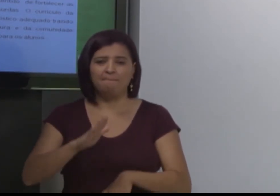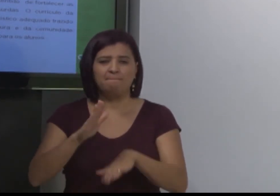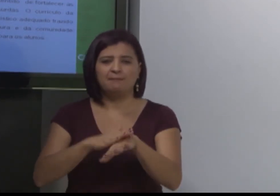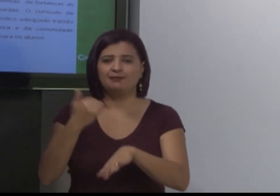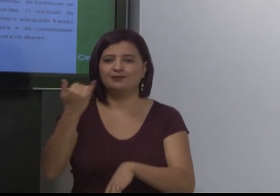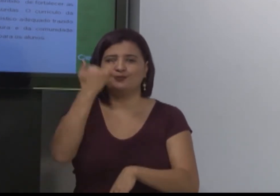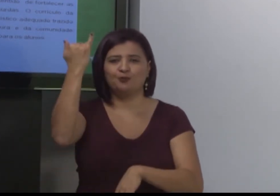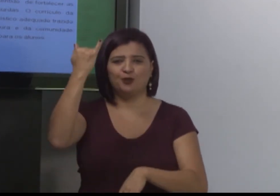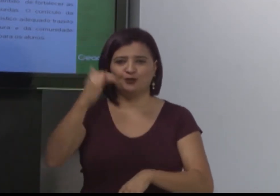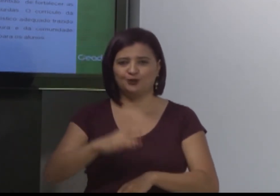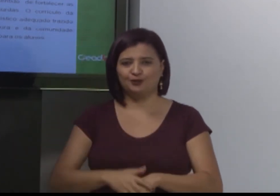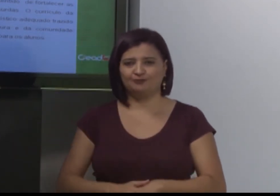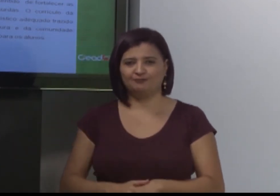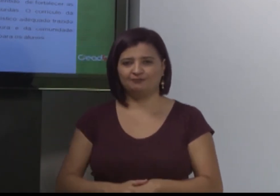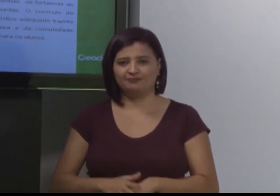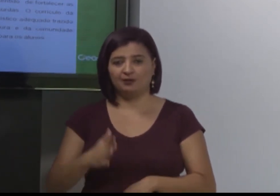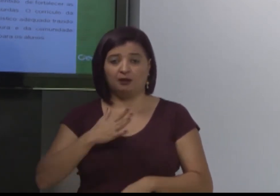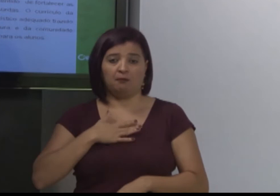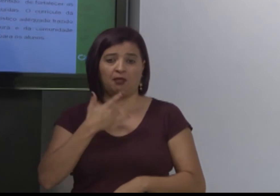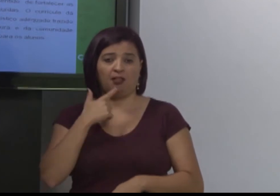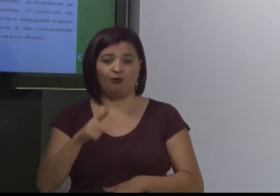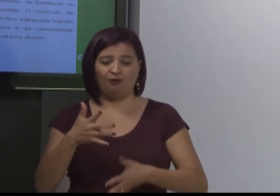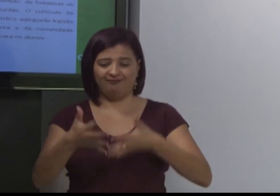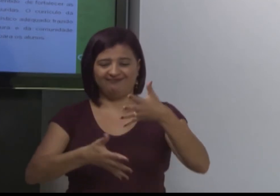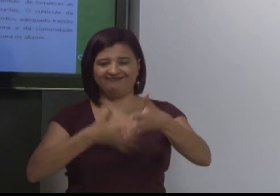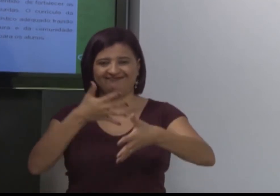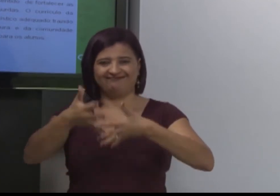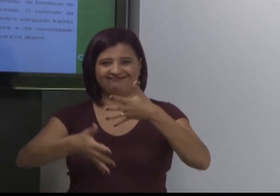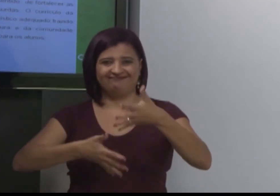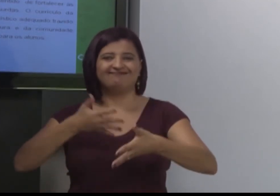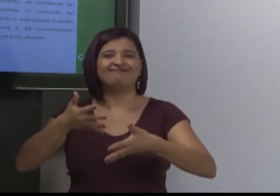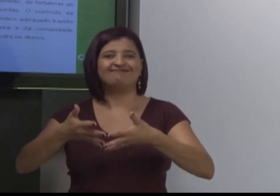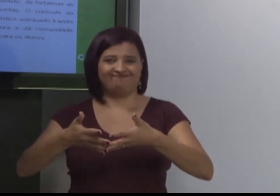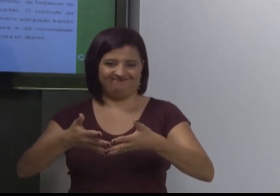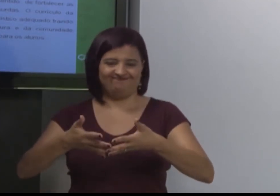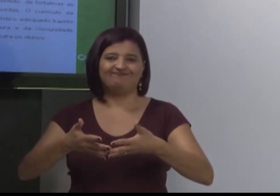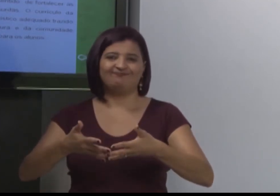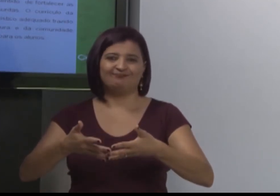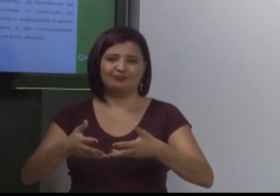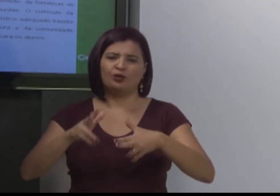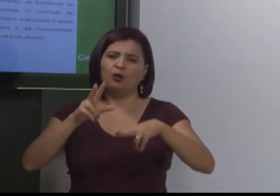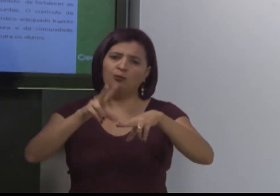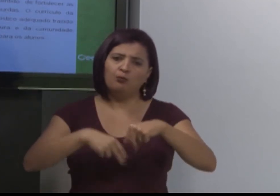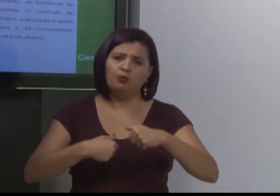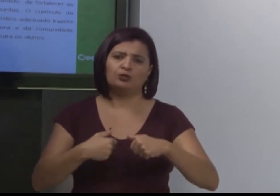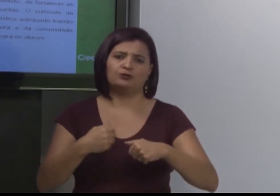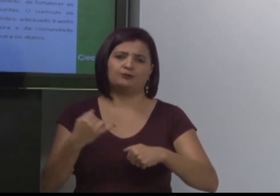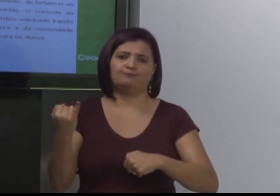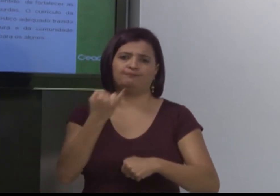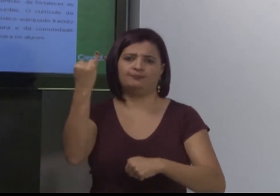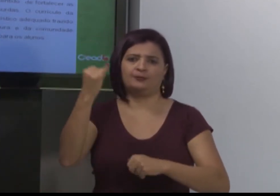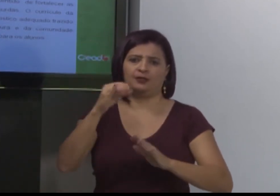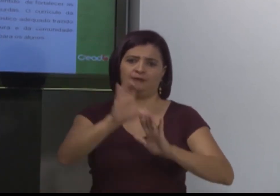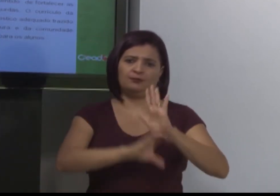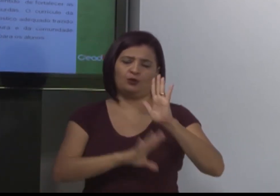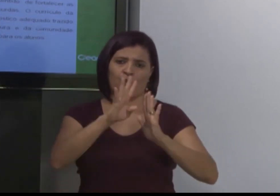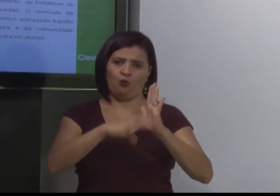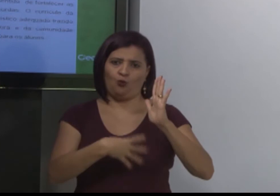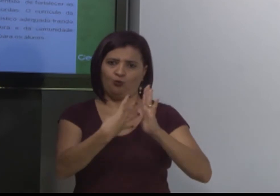E isso é muito importante. É a minha língua, é a língua de sinais. Então é importante um currículo que